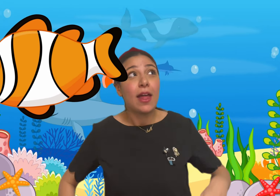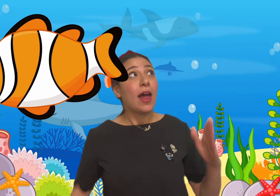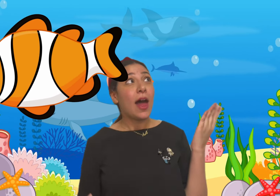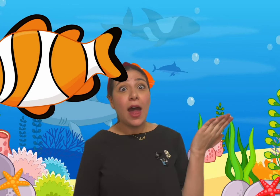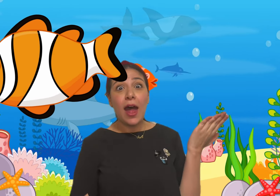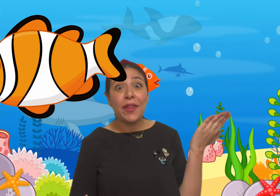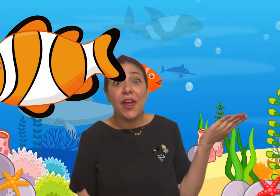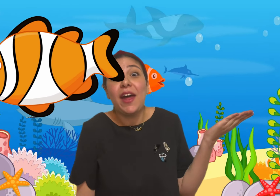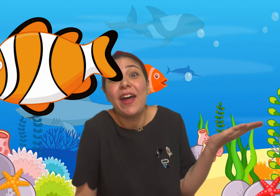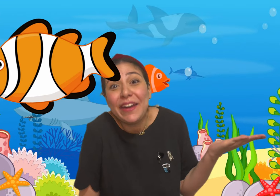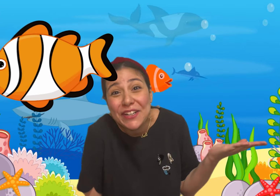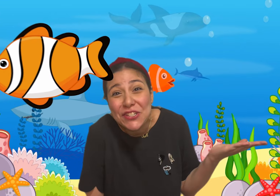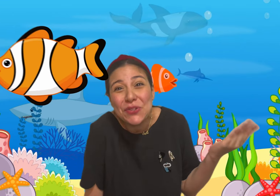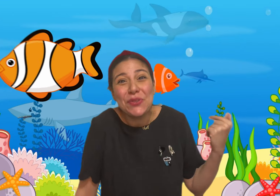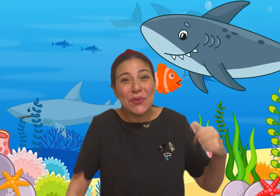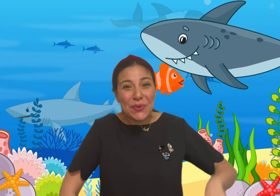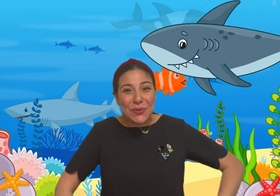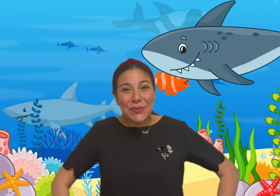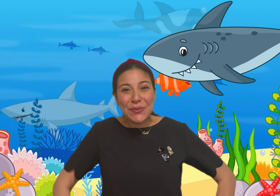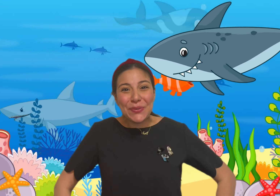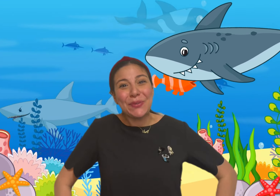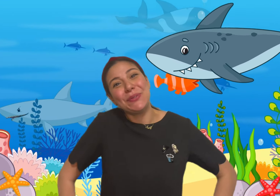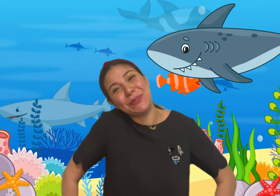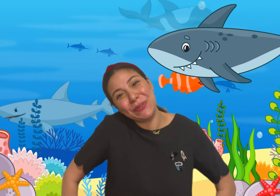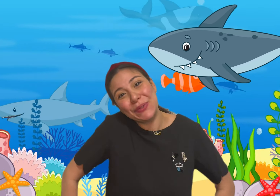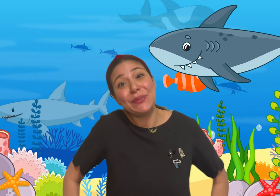هاذا قرش دو دو دو دو